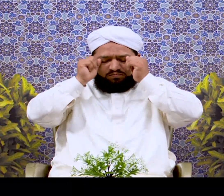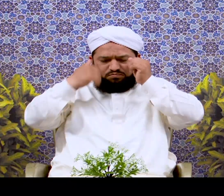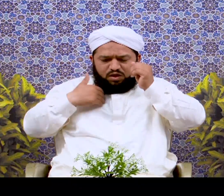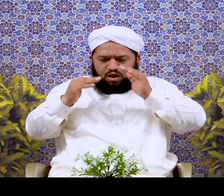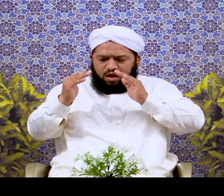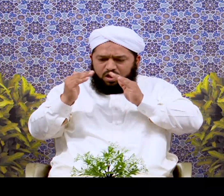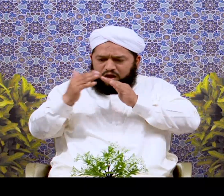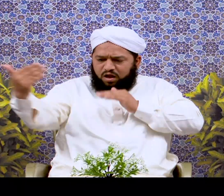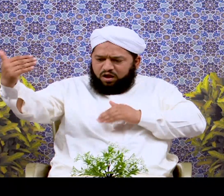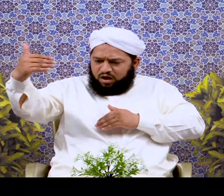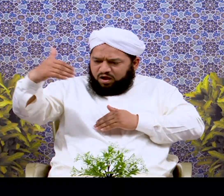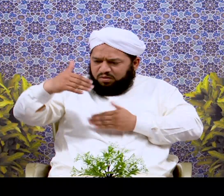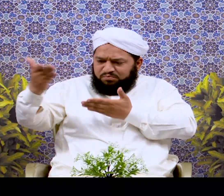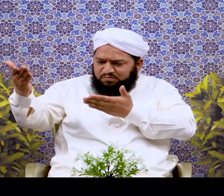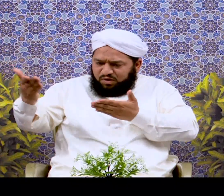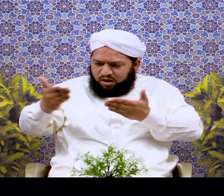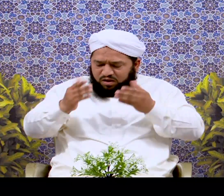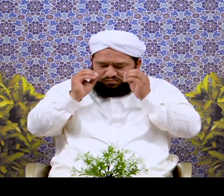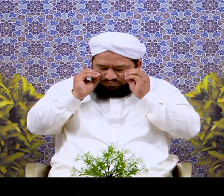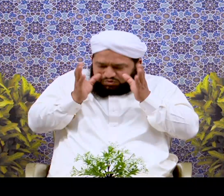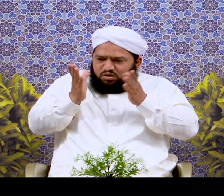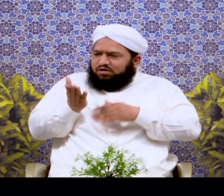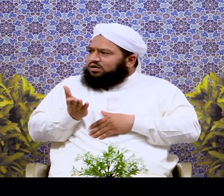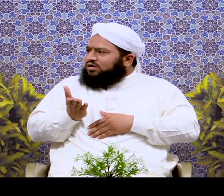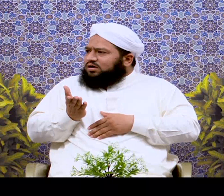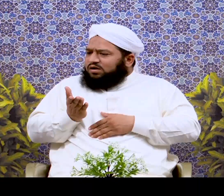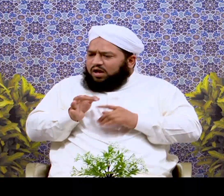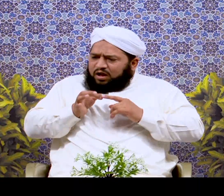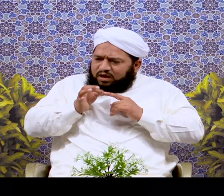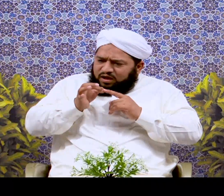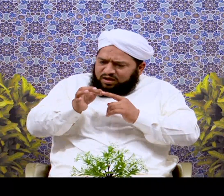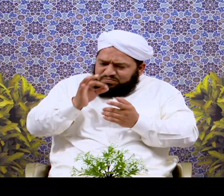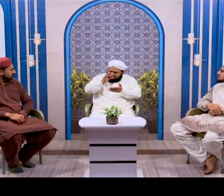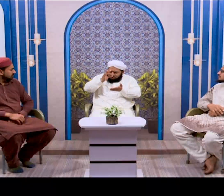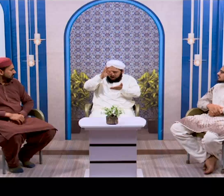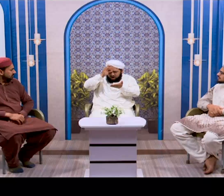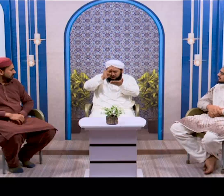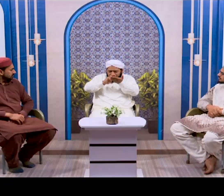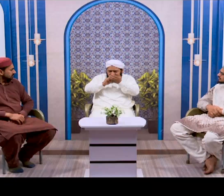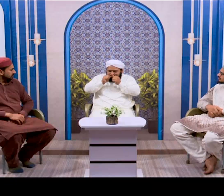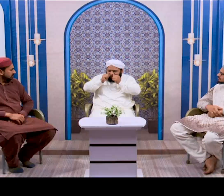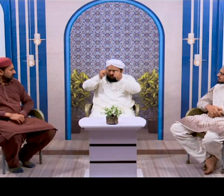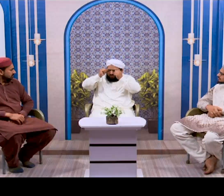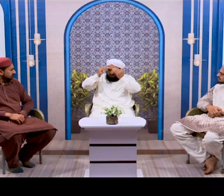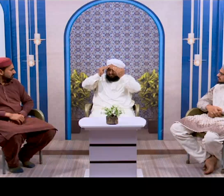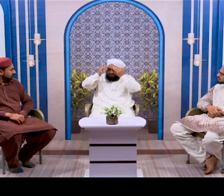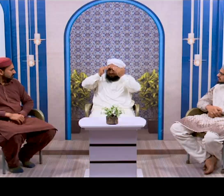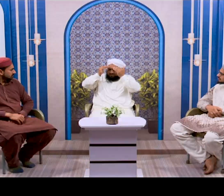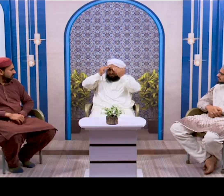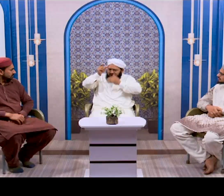وصحبہ وسلم کو اپنے دروازے پر دیکھ کر ہکا بکا رہ گیا اور حیرت سے بولا، اے محمد صلی